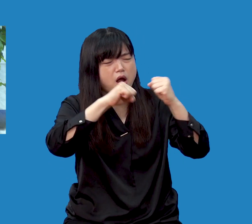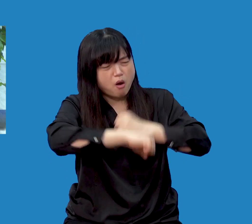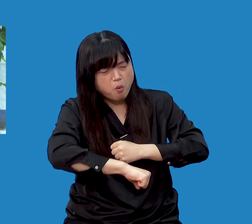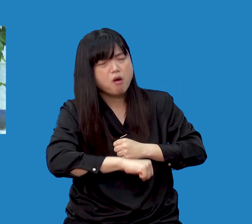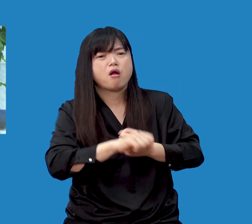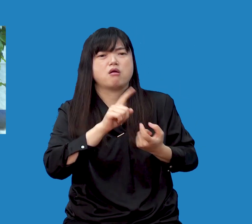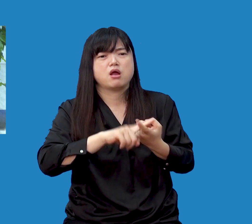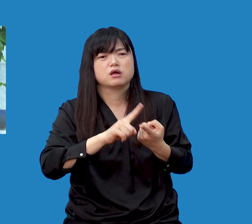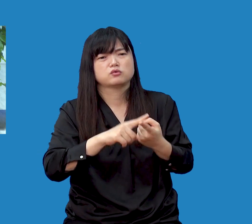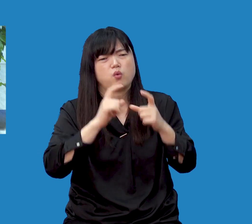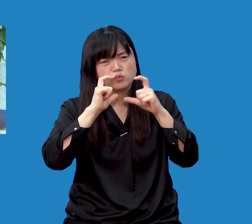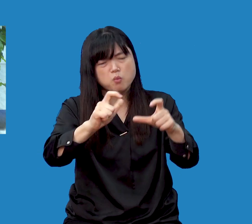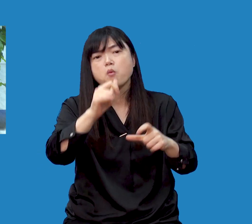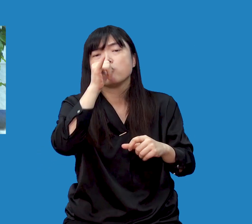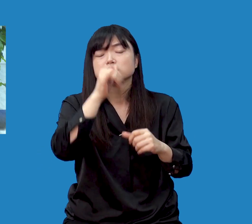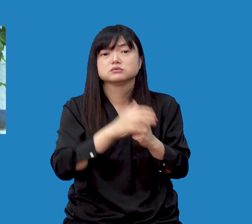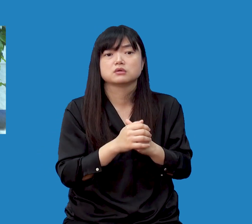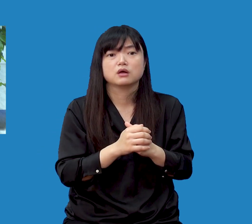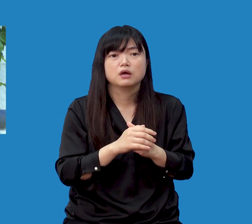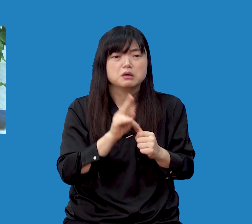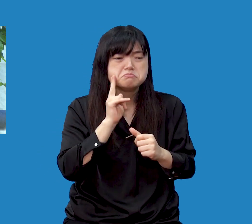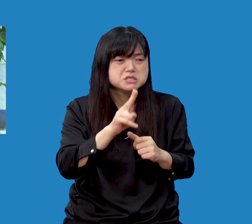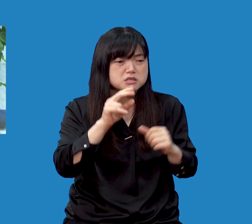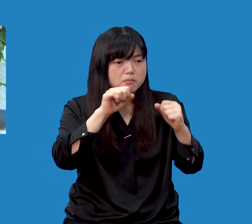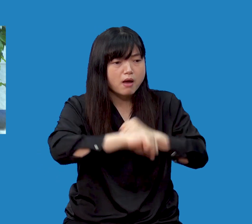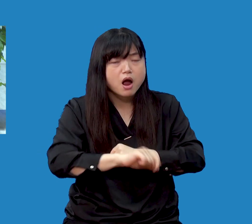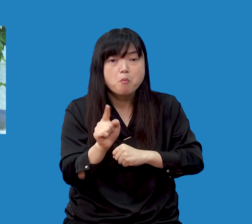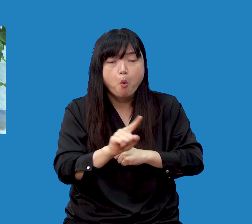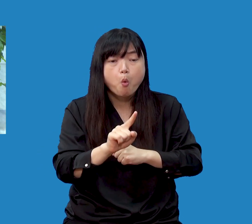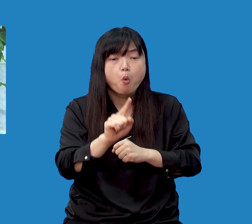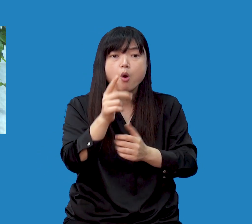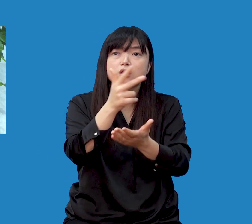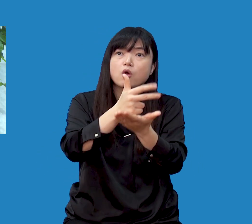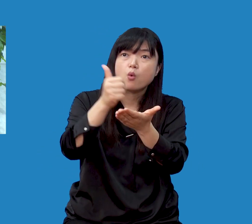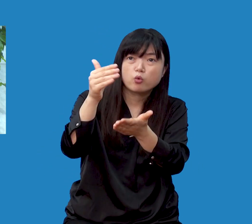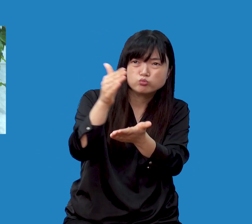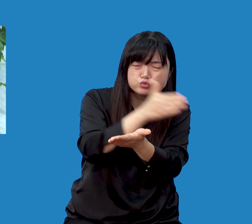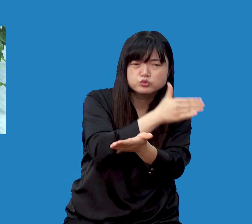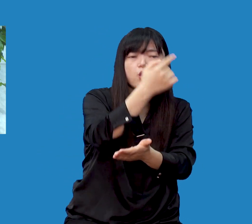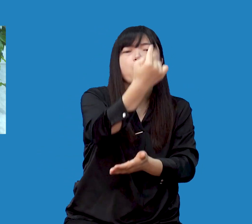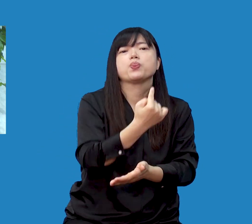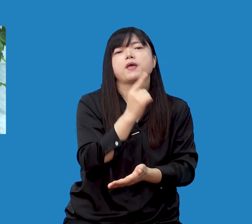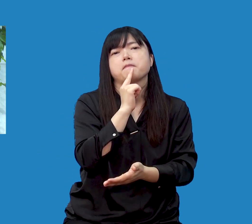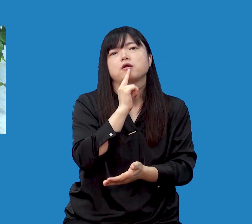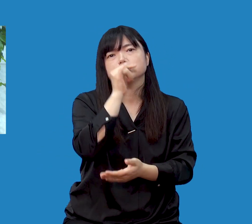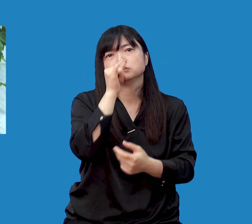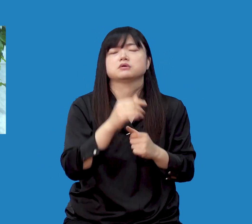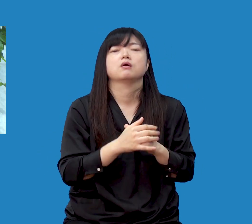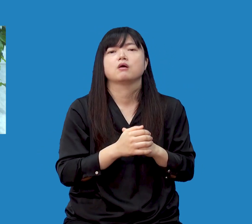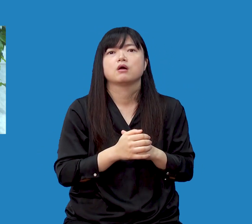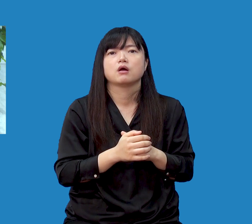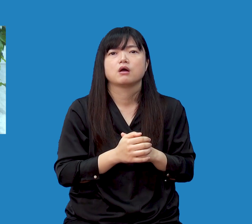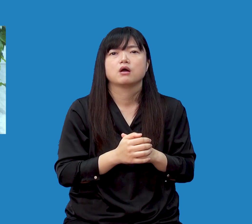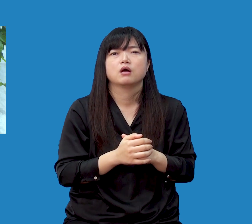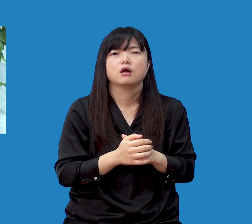선포하고 있습니다. 그 파국은 야훼께로부터 온다 그랬습니다.